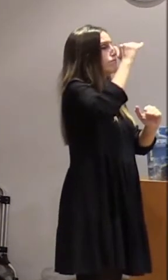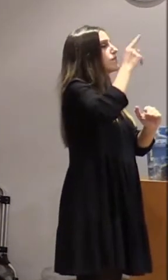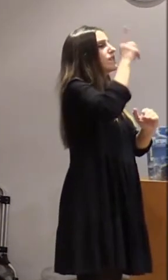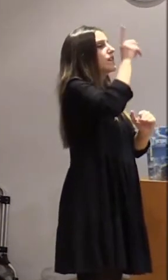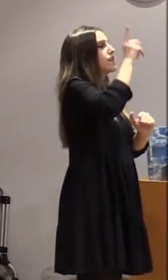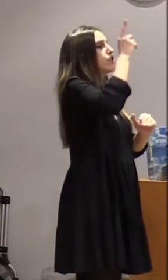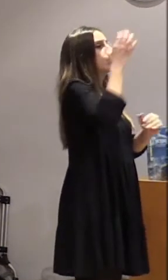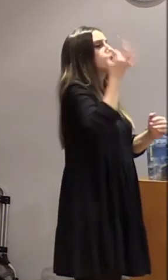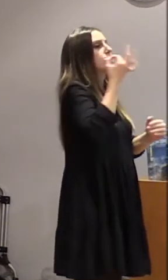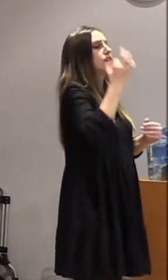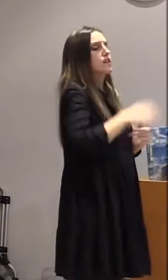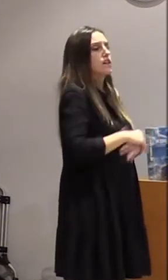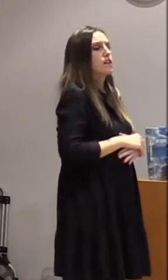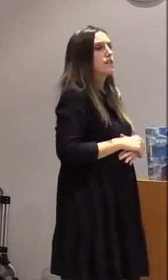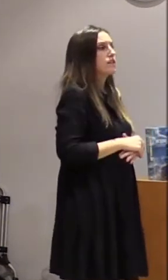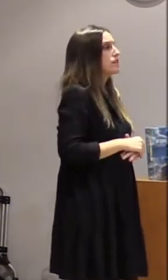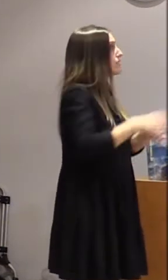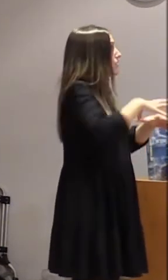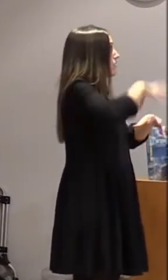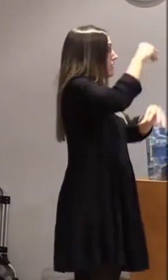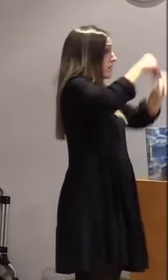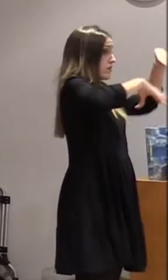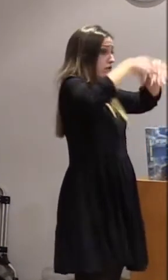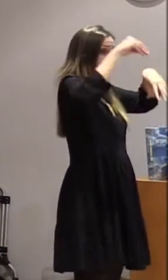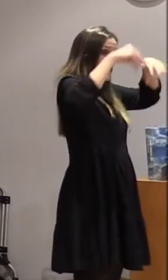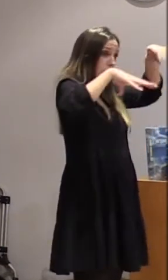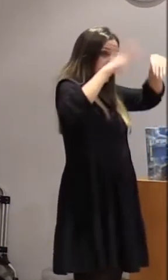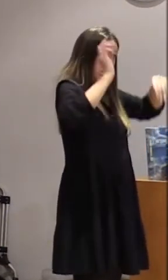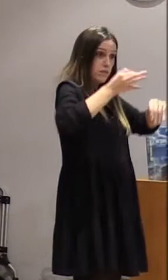Italia? En los Alpes, ¿no?